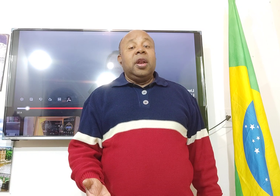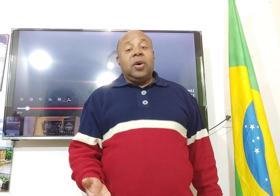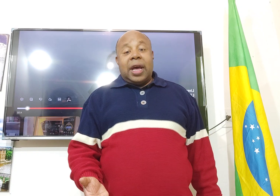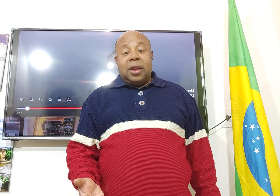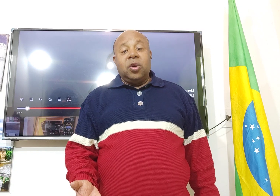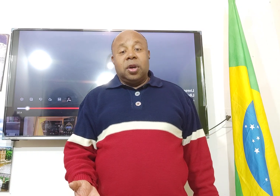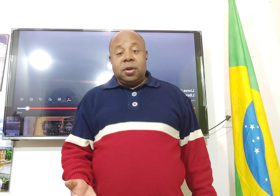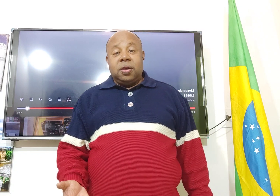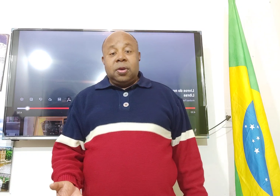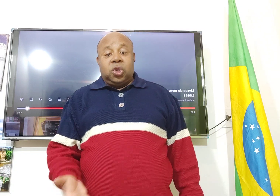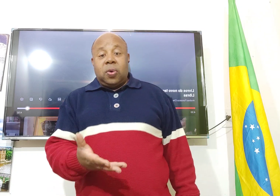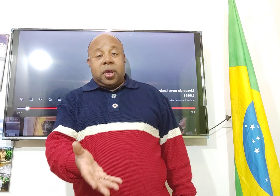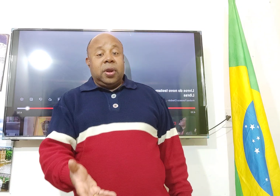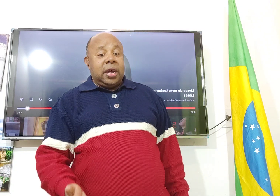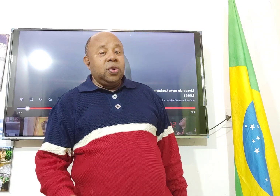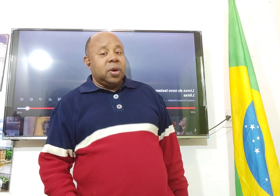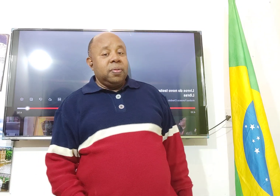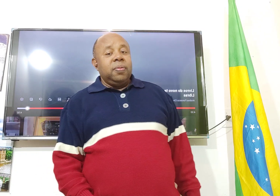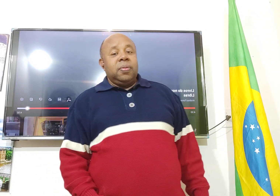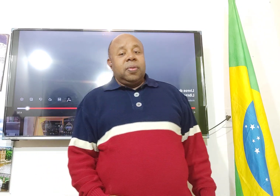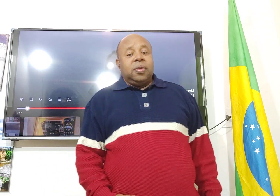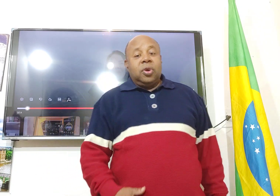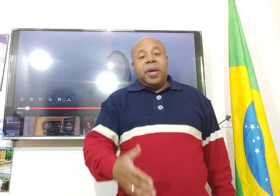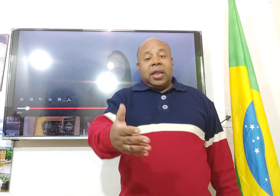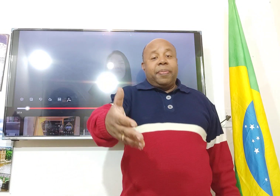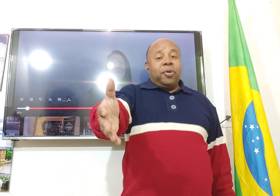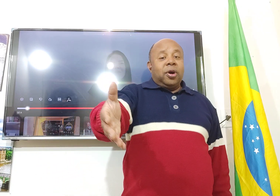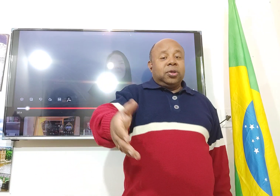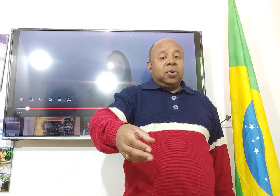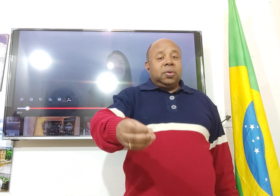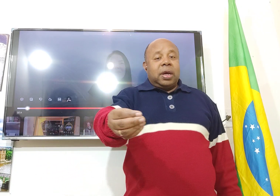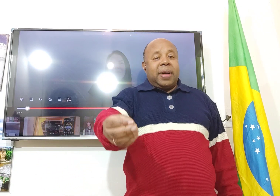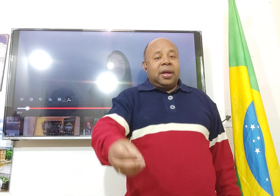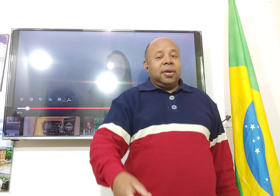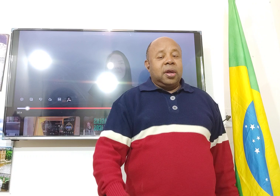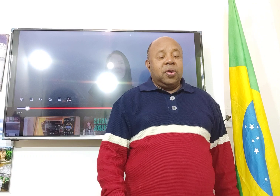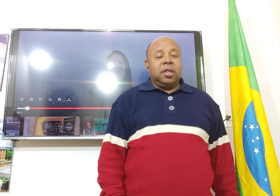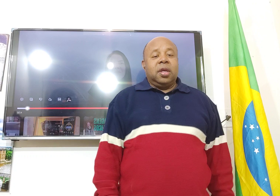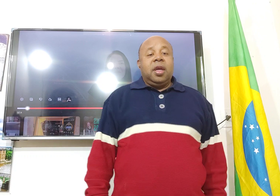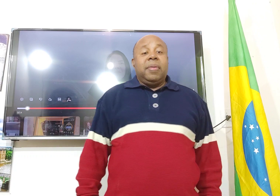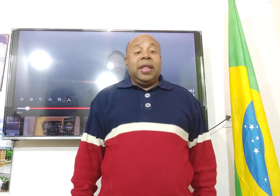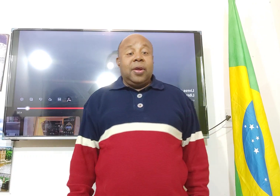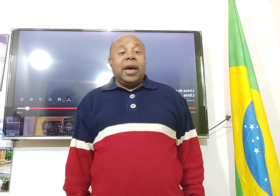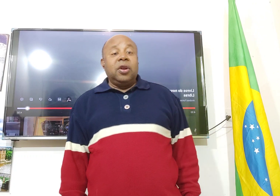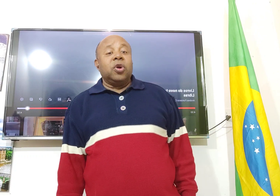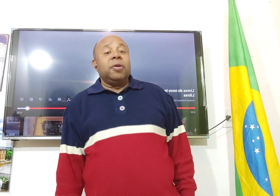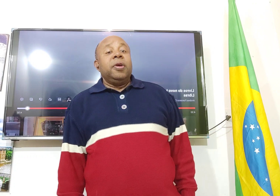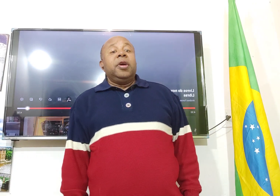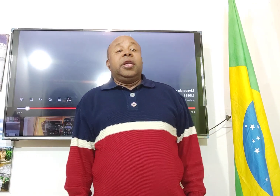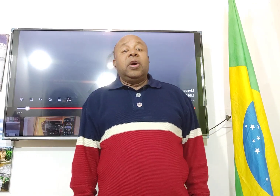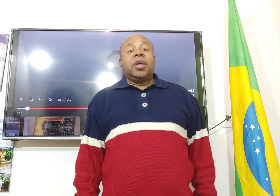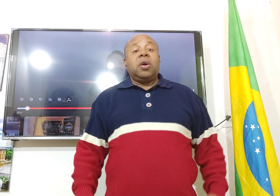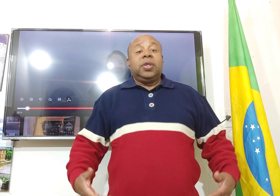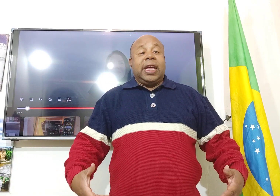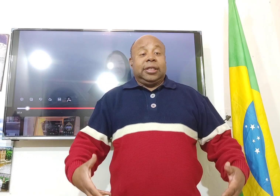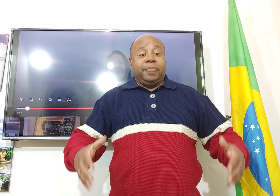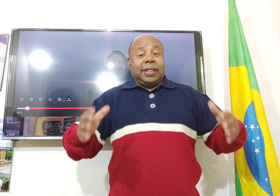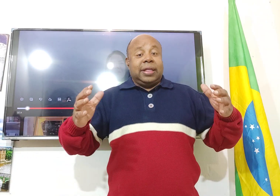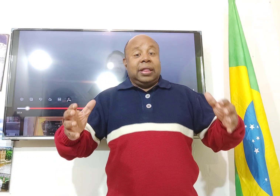ele é o narrador. João aqui é o narrador. Tudo bem que ele é apóstolo, amado, aquela coisa assim. Mas ele é o narrador. Então o que acontece? Presta